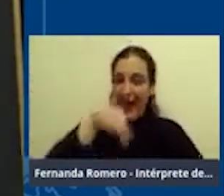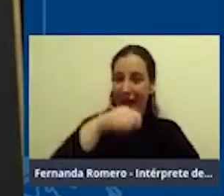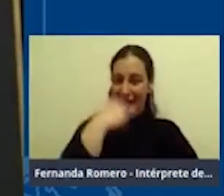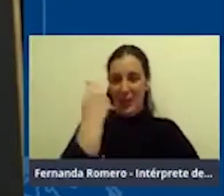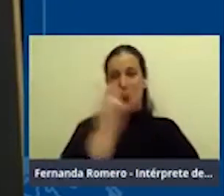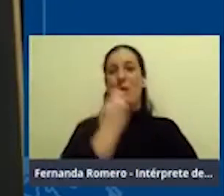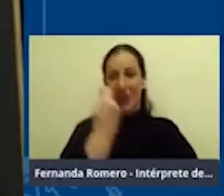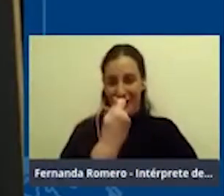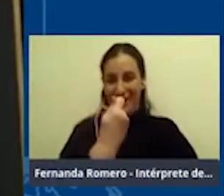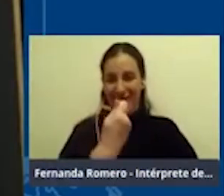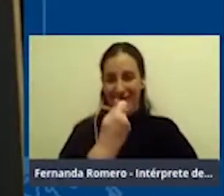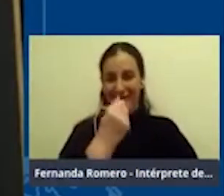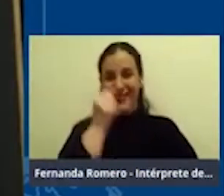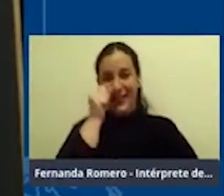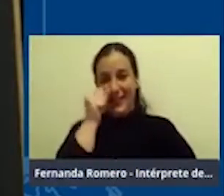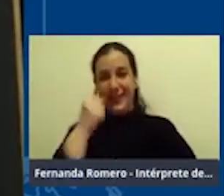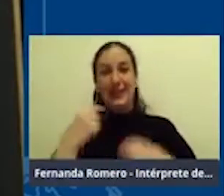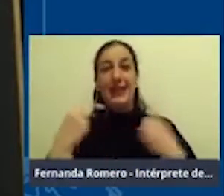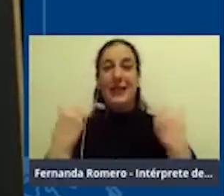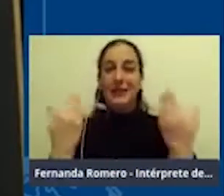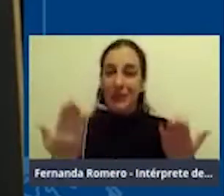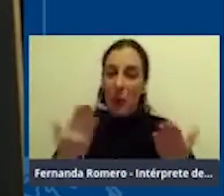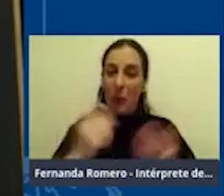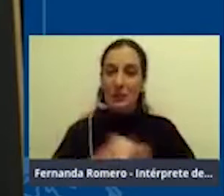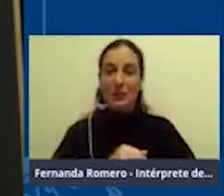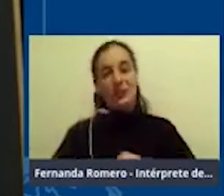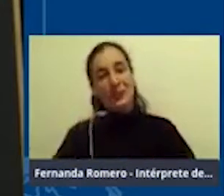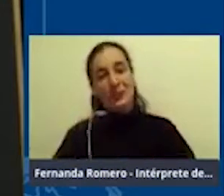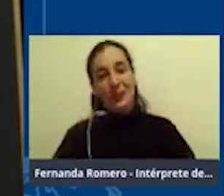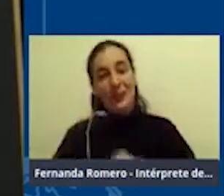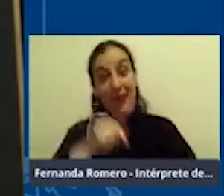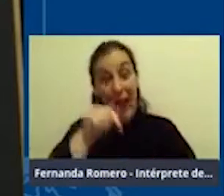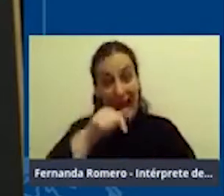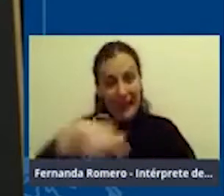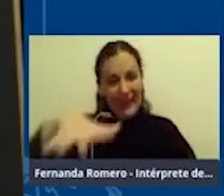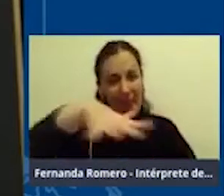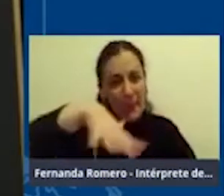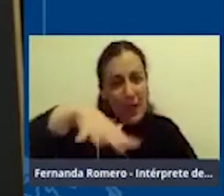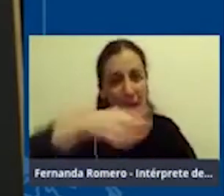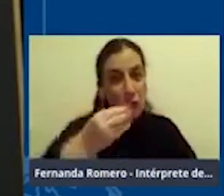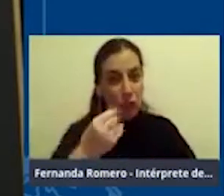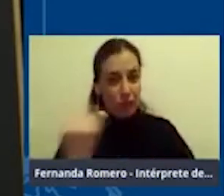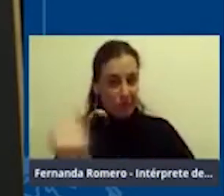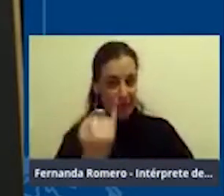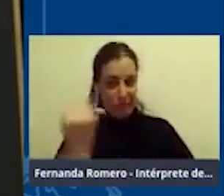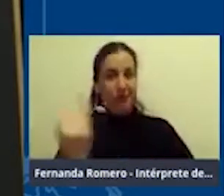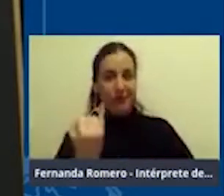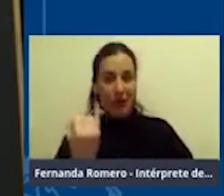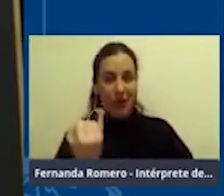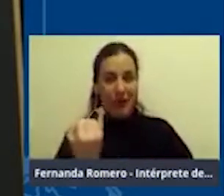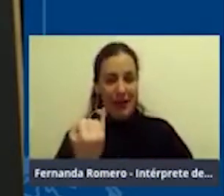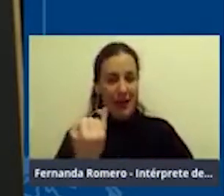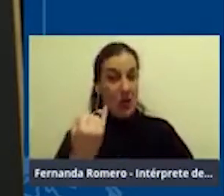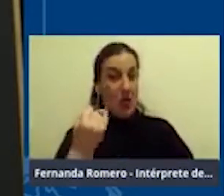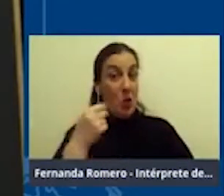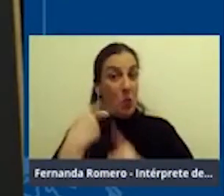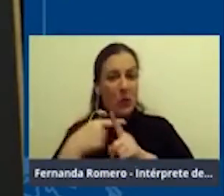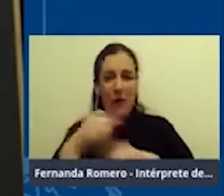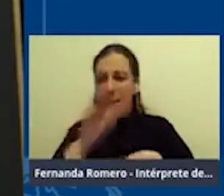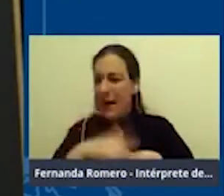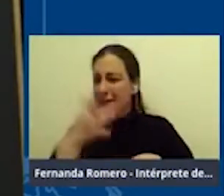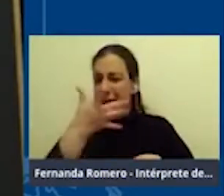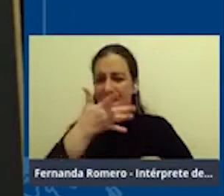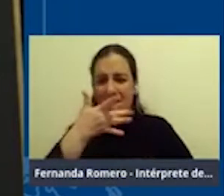gaúchas para a Argentina. Então, esse ambiente é muito importante, essa facilitação que o governo